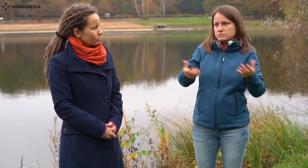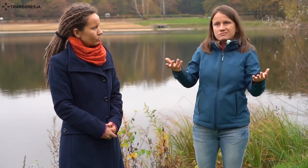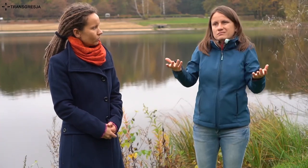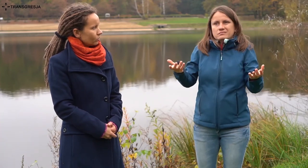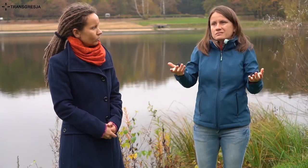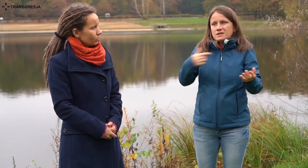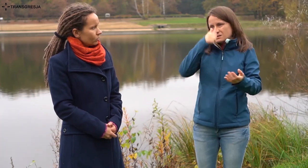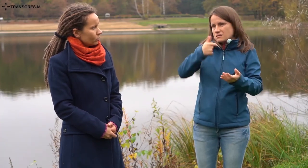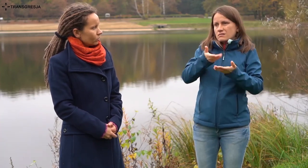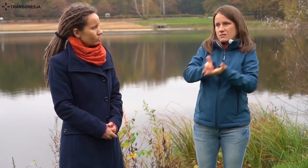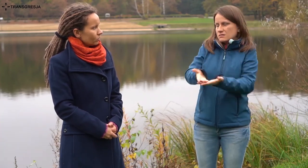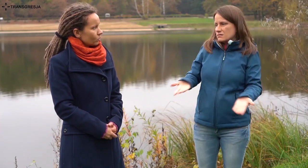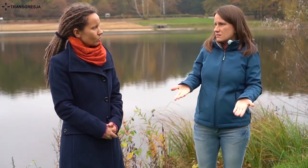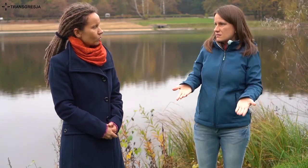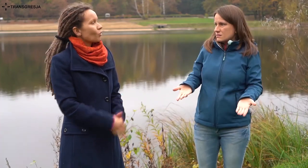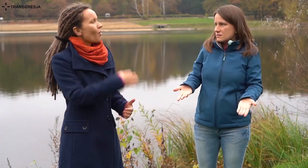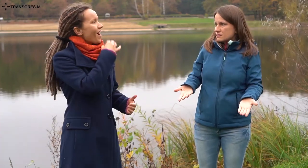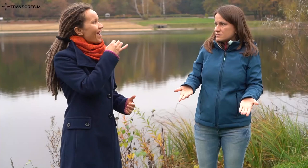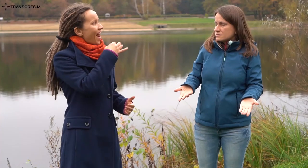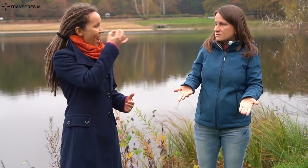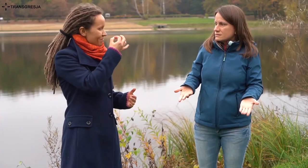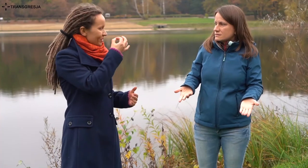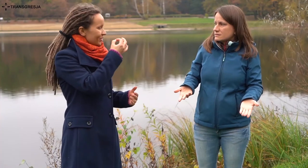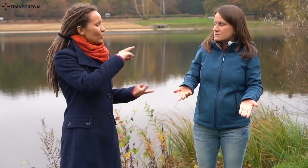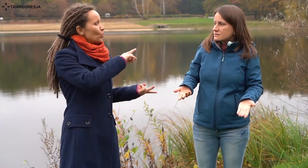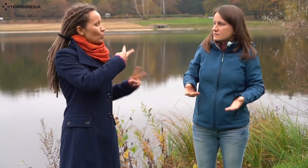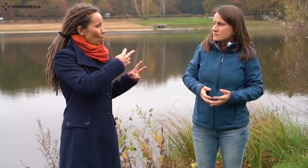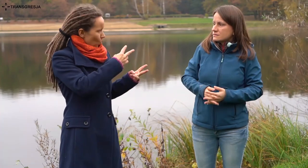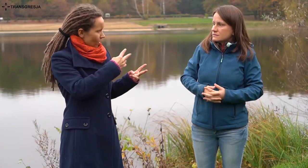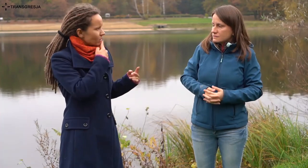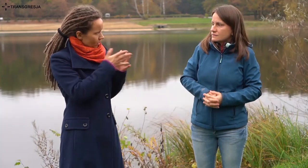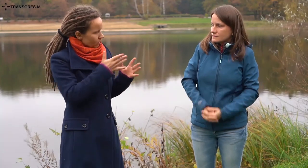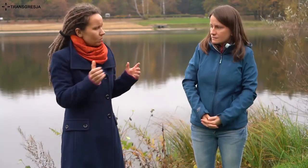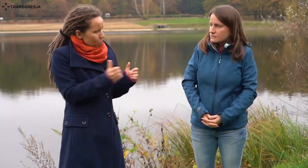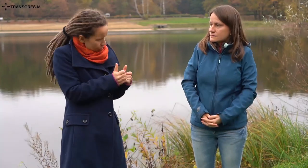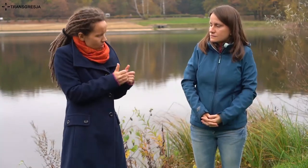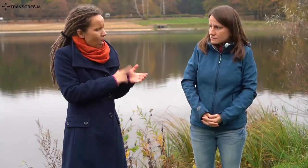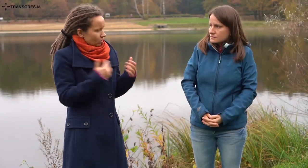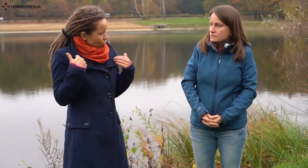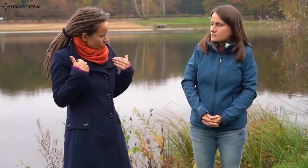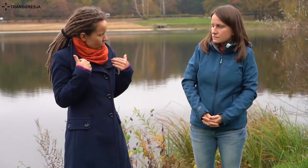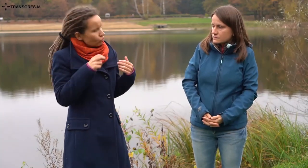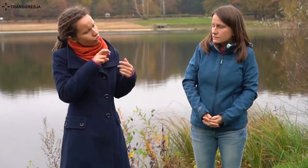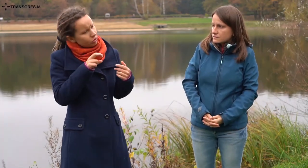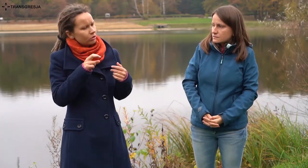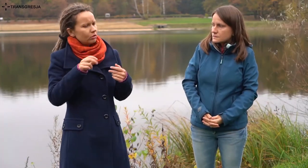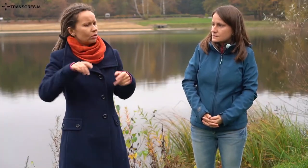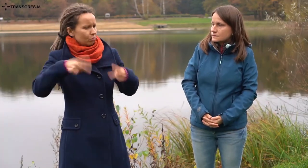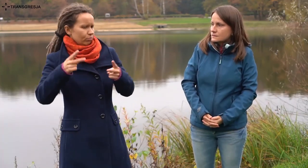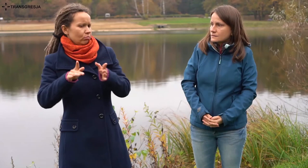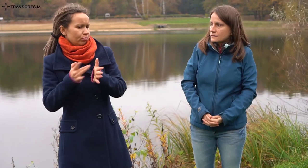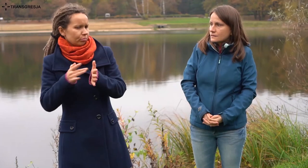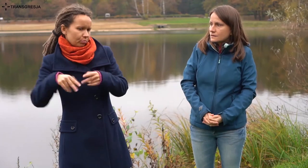jest komunikacja bardzo trudna. Nie daję rady sama. A czy lepszy jest tłumacz języka migowego na żywo, czy